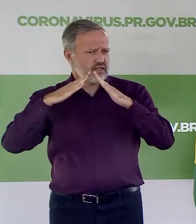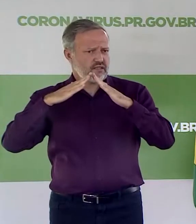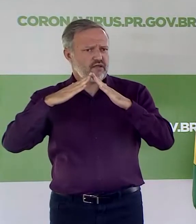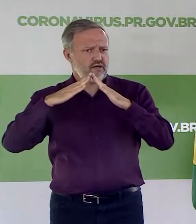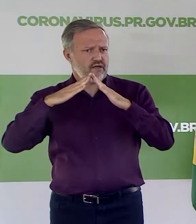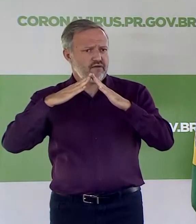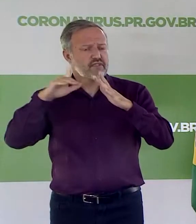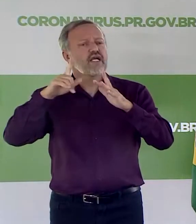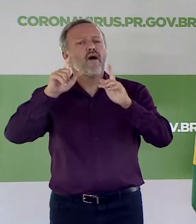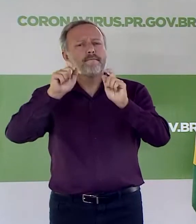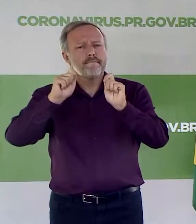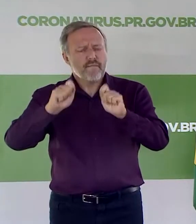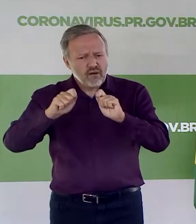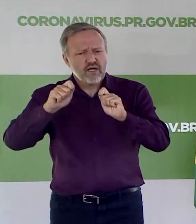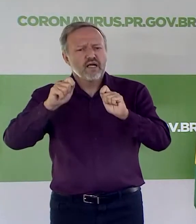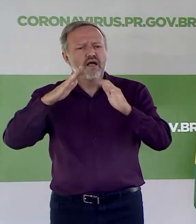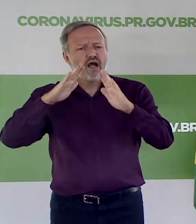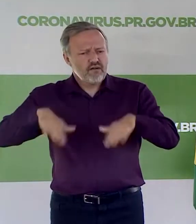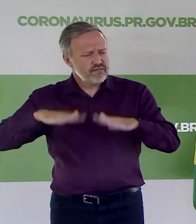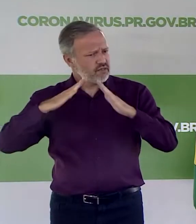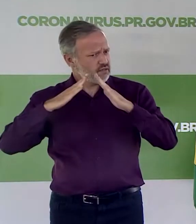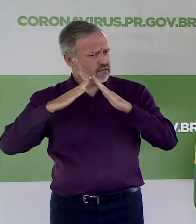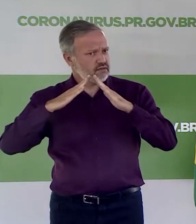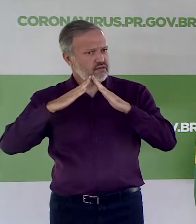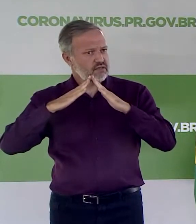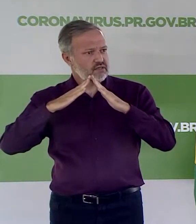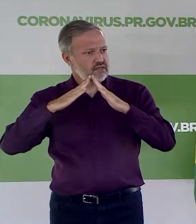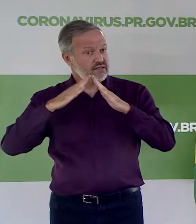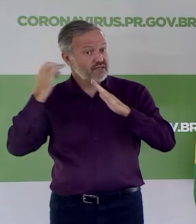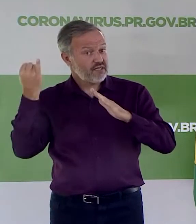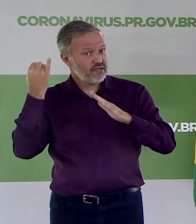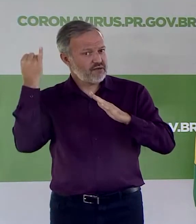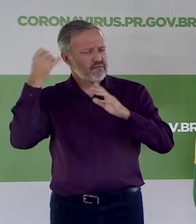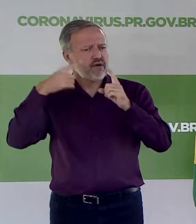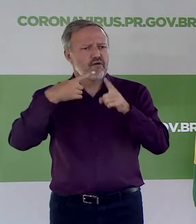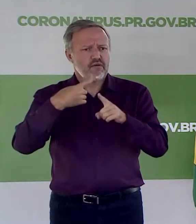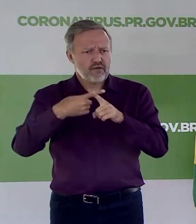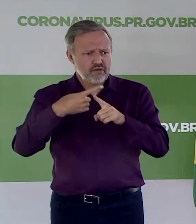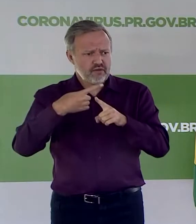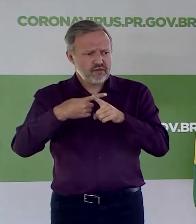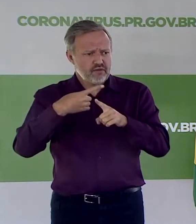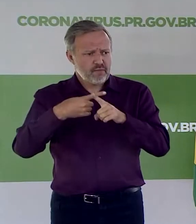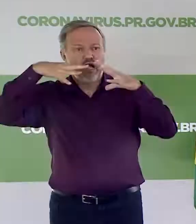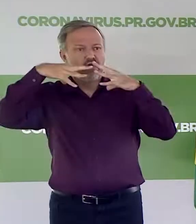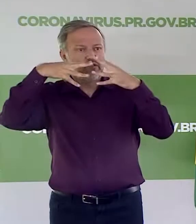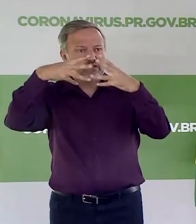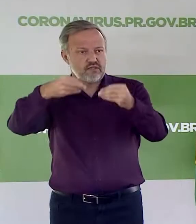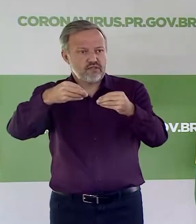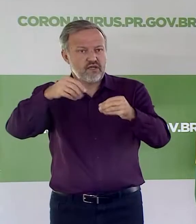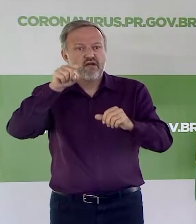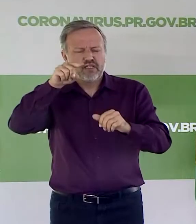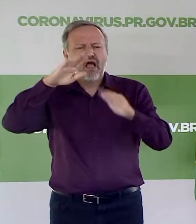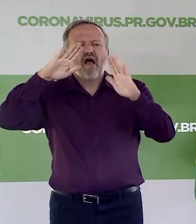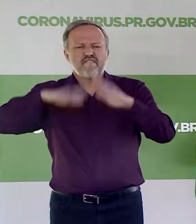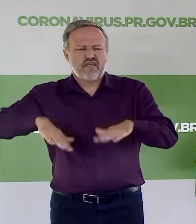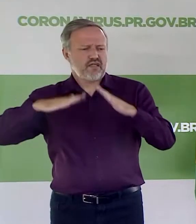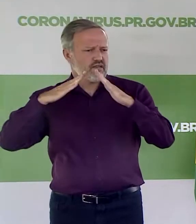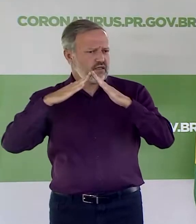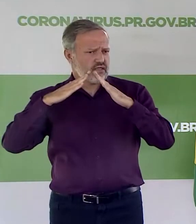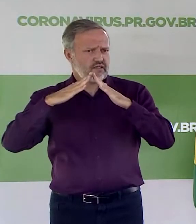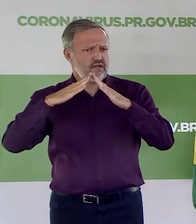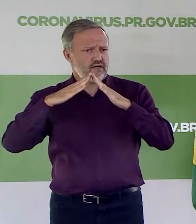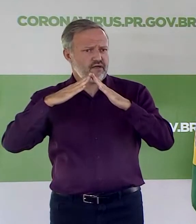o governo também reforçou a importância de manter as medidas restritivas de circulação você fica em casa